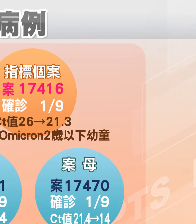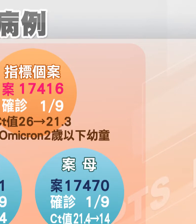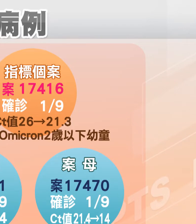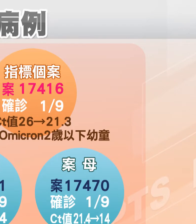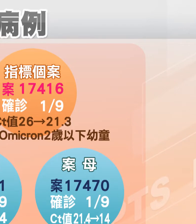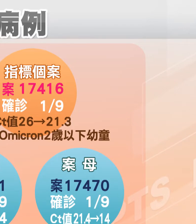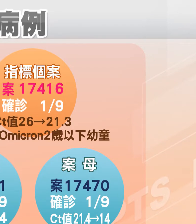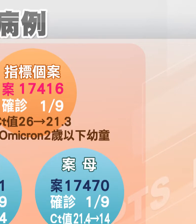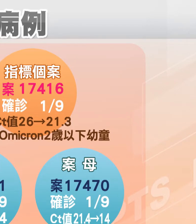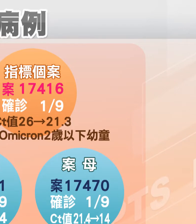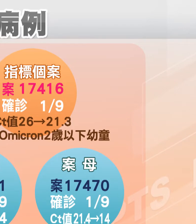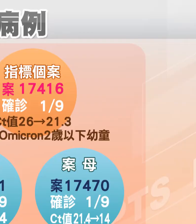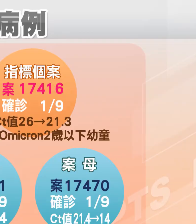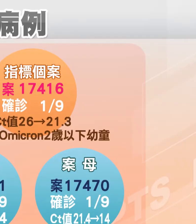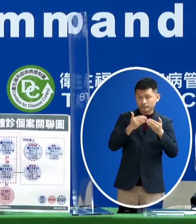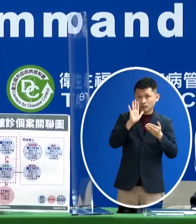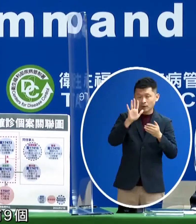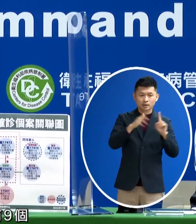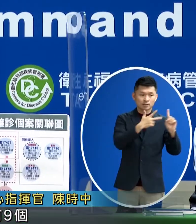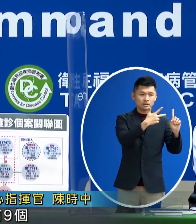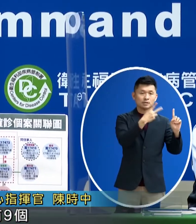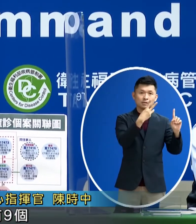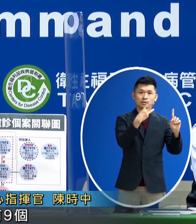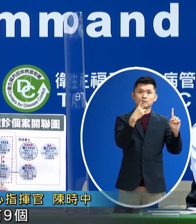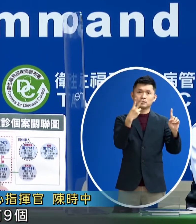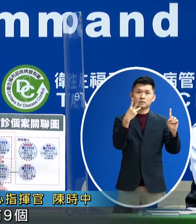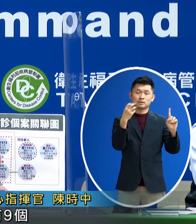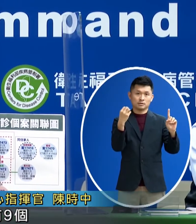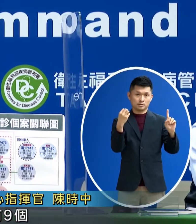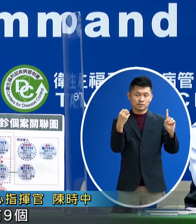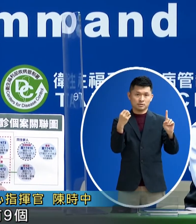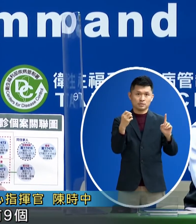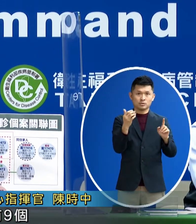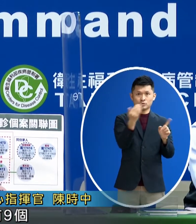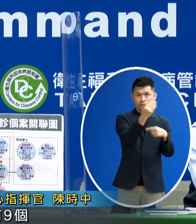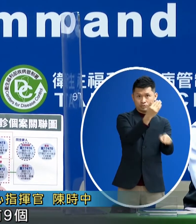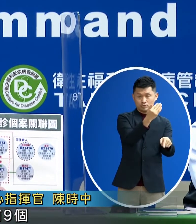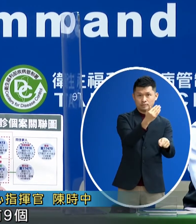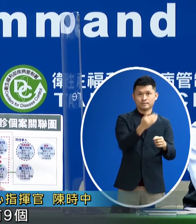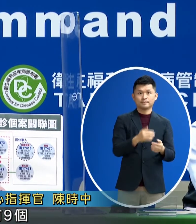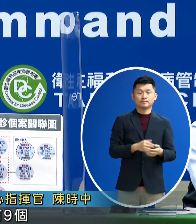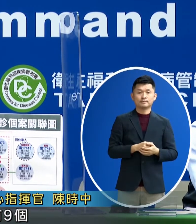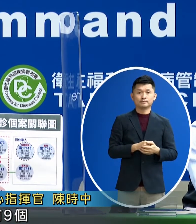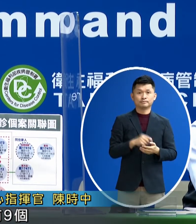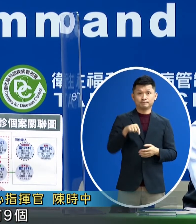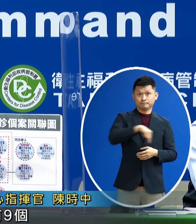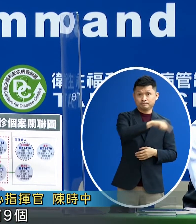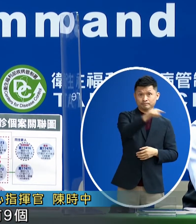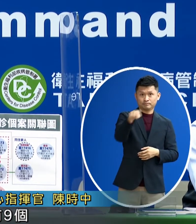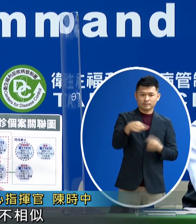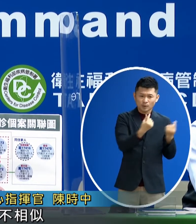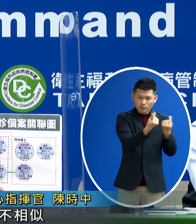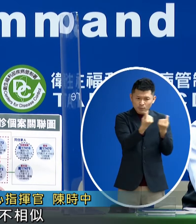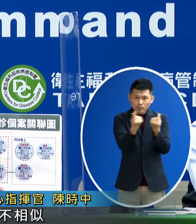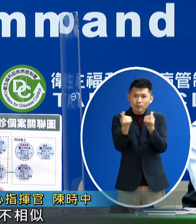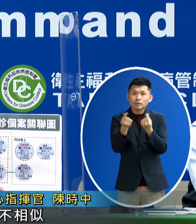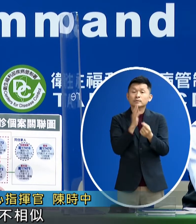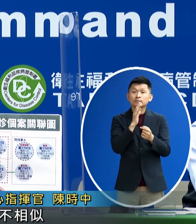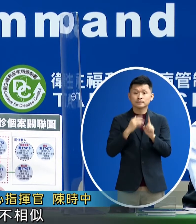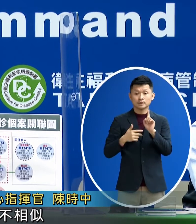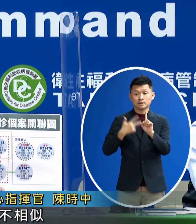Omicron 的2岁以下幼童。 从17230这边有9个哈，它的基因定序是非常的相似。